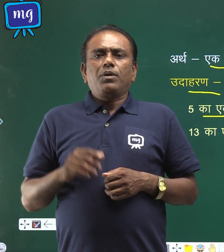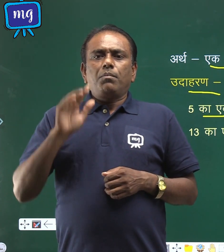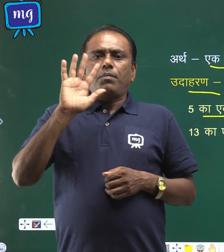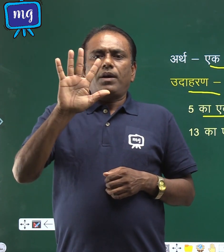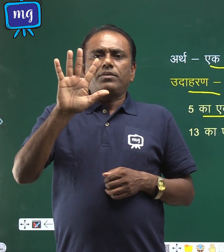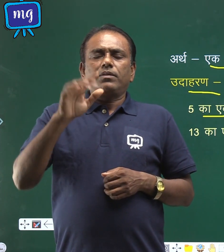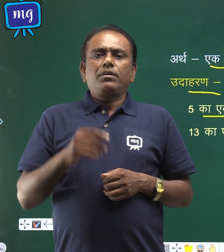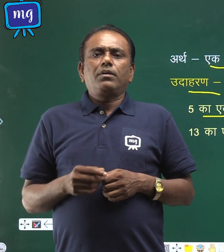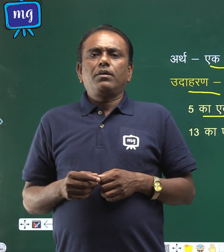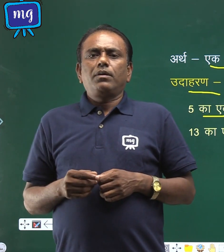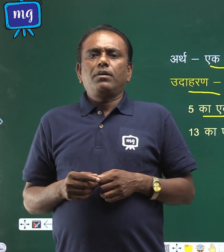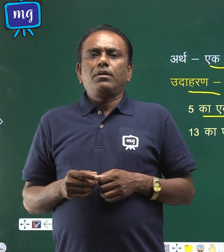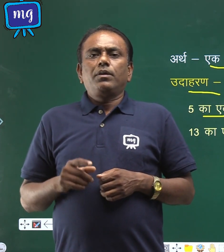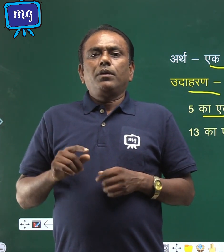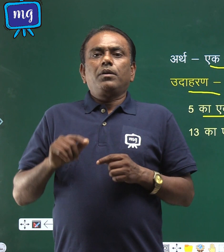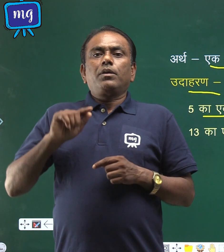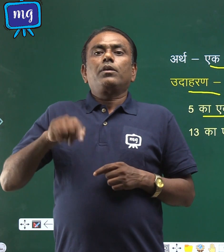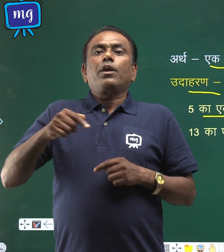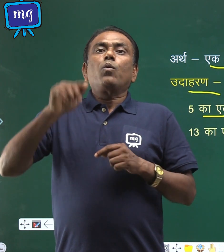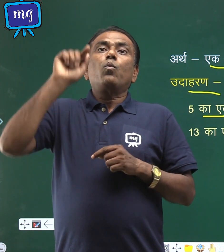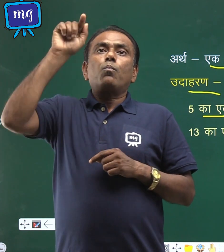5 के ऊपर